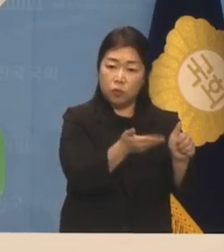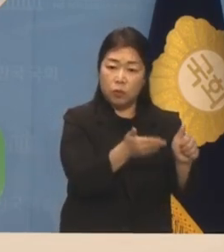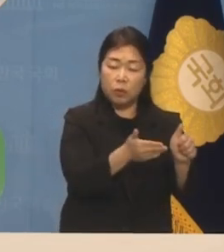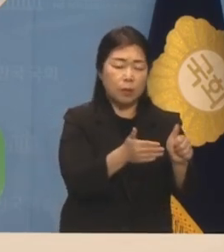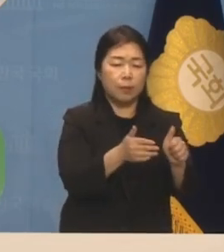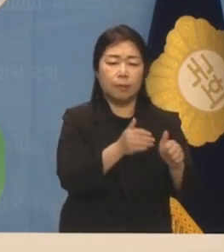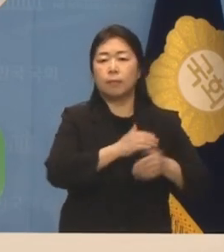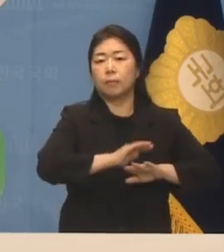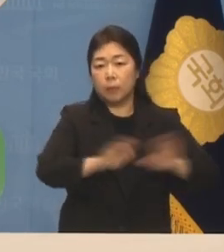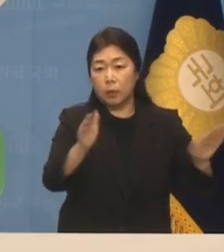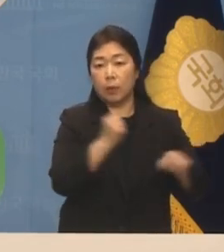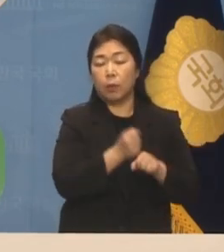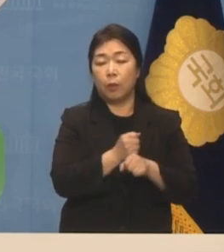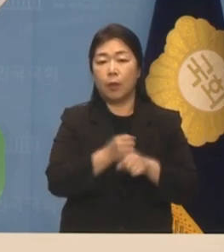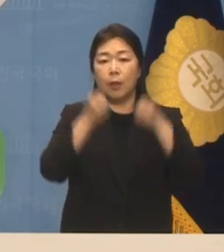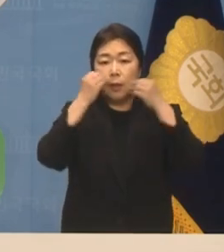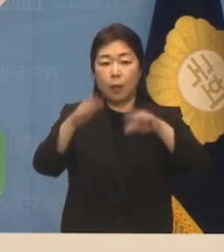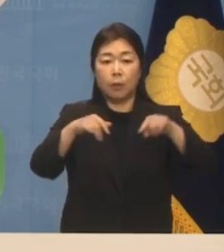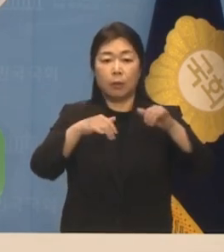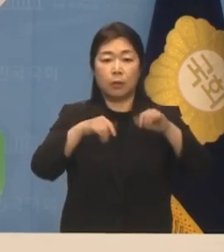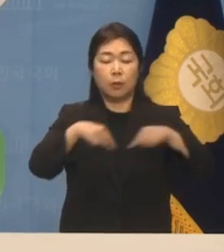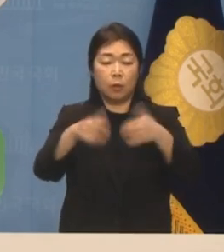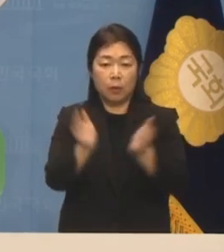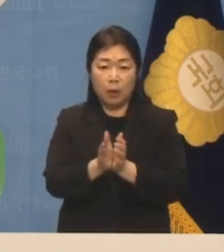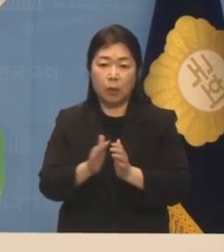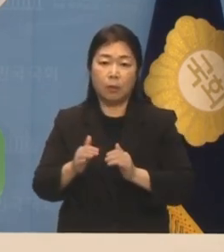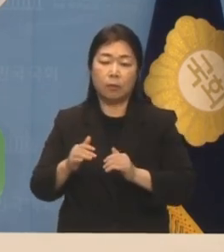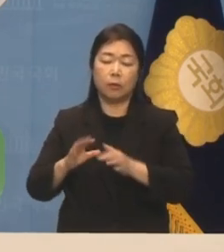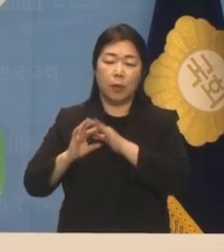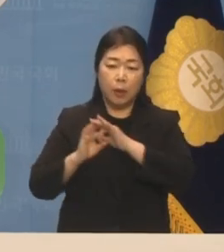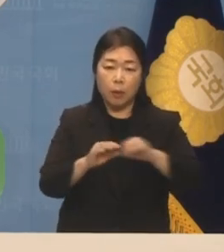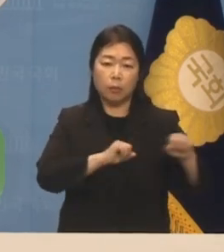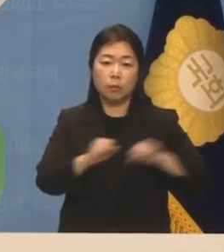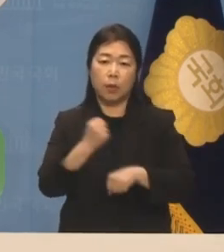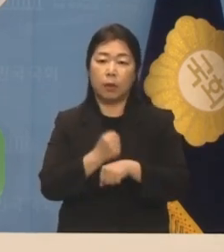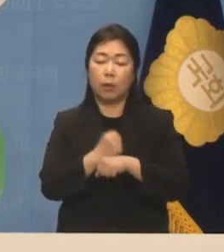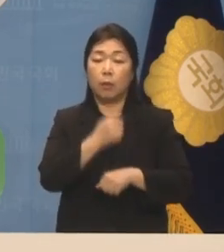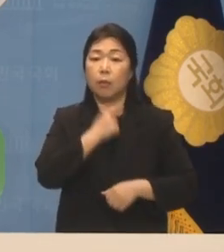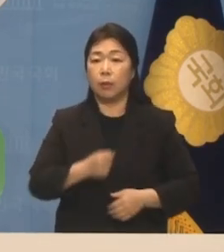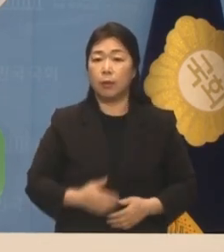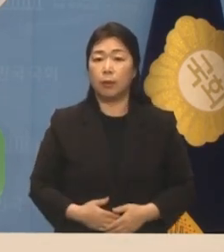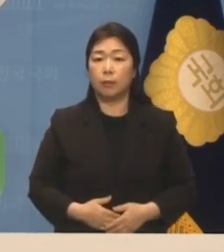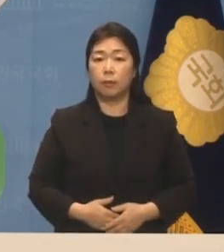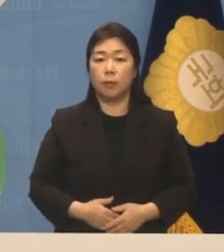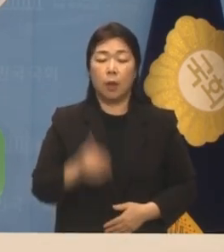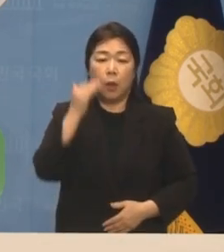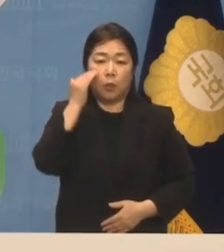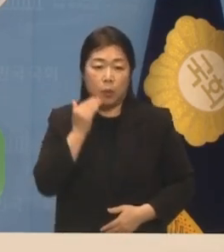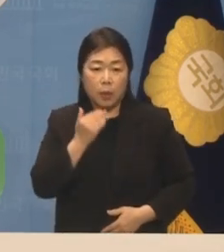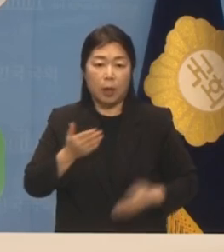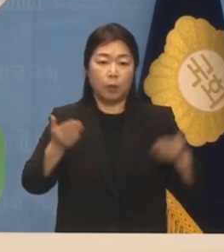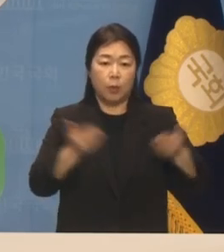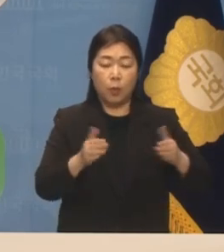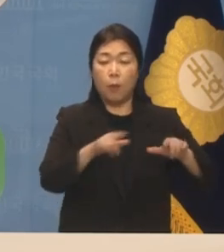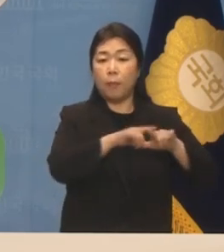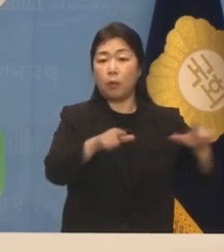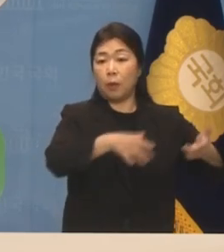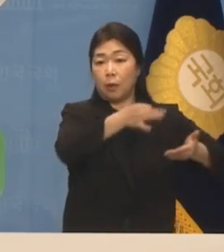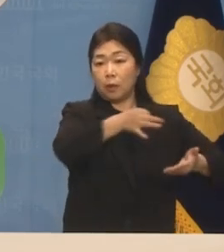진보 정당의 역사가 여기서 멈출 수는 없습니다. 저는 녹색과 노동, 평등의